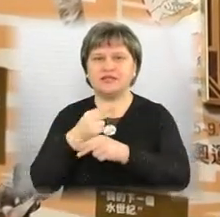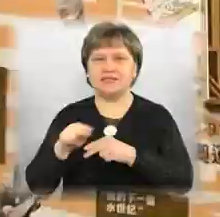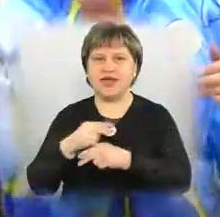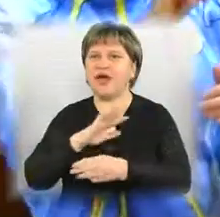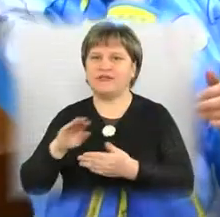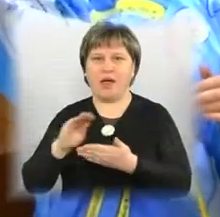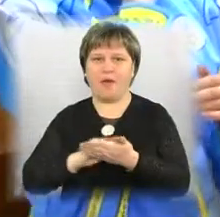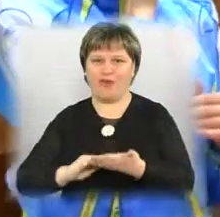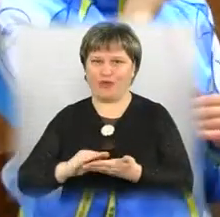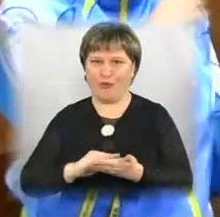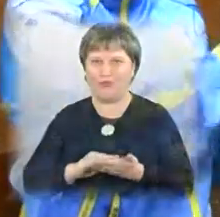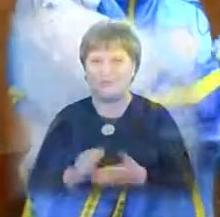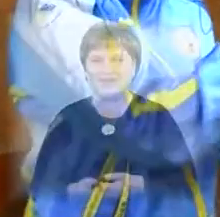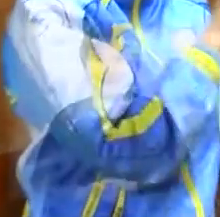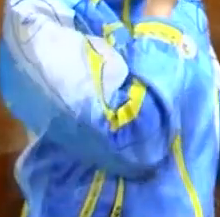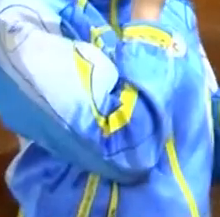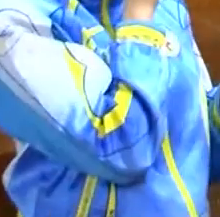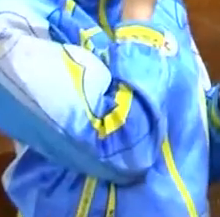повторювати.